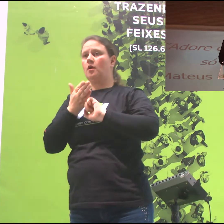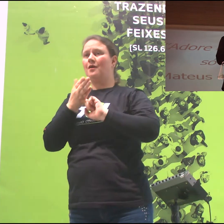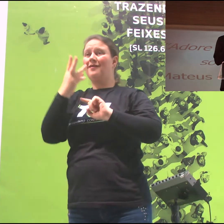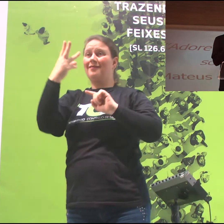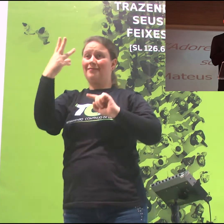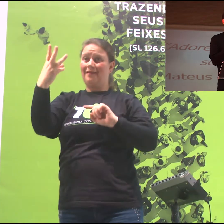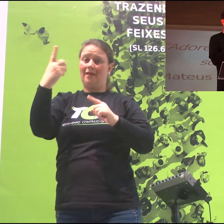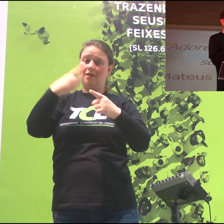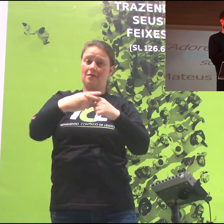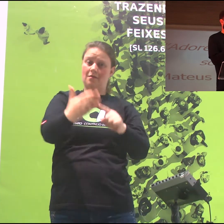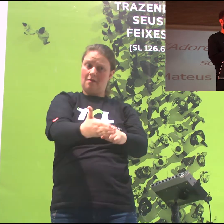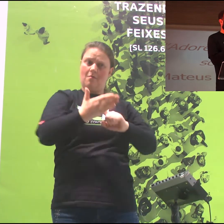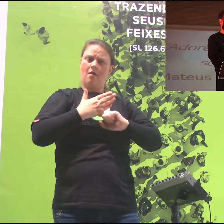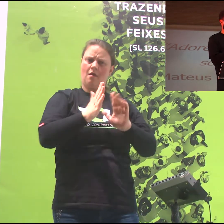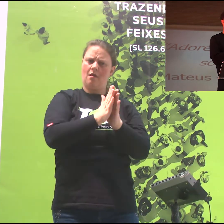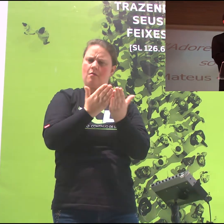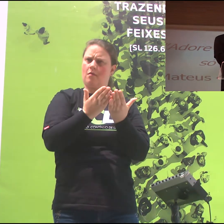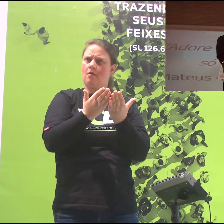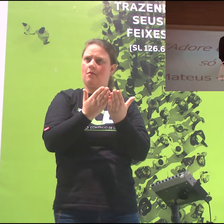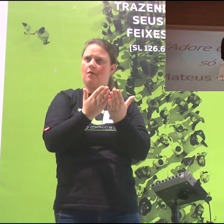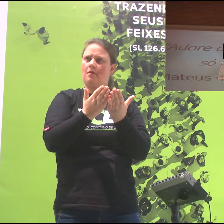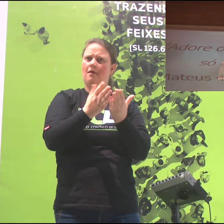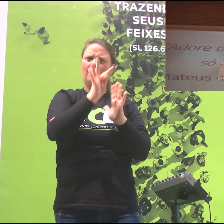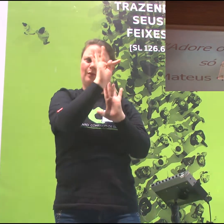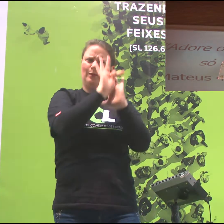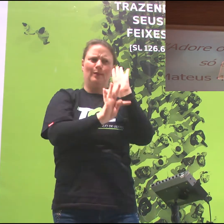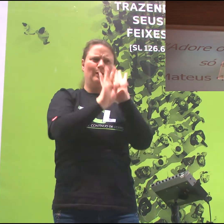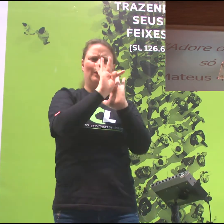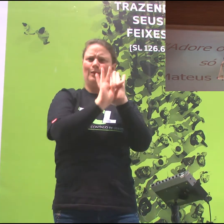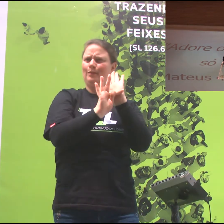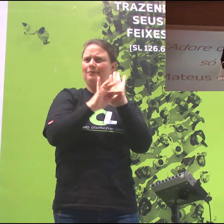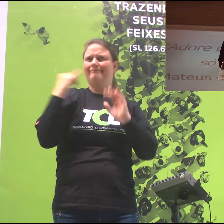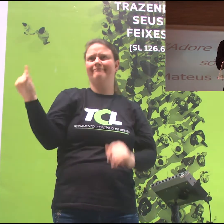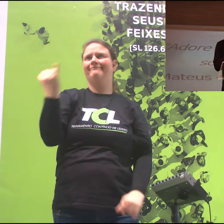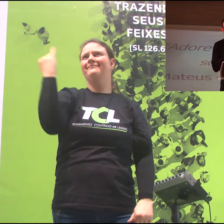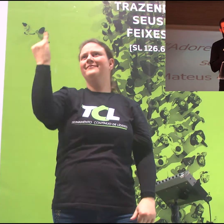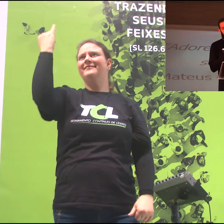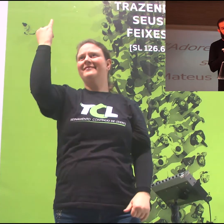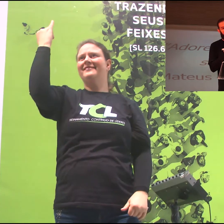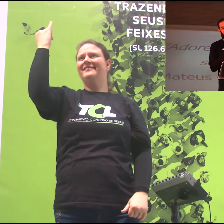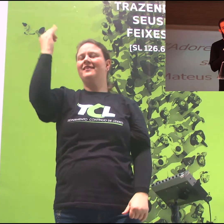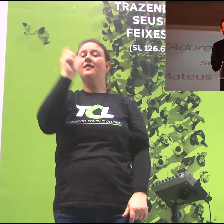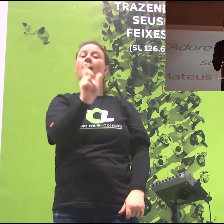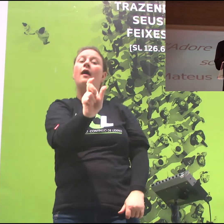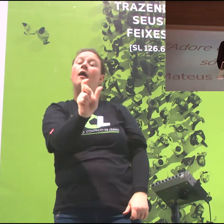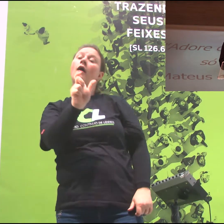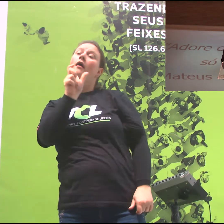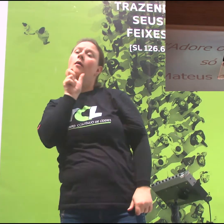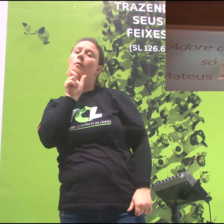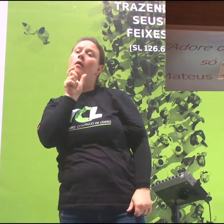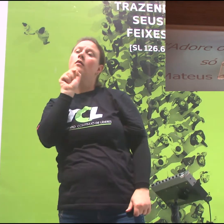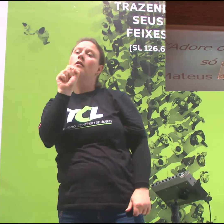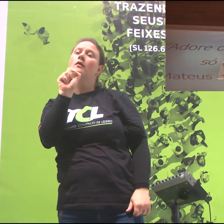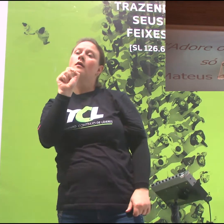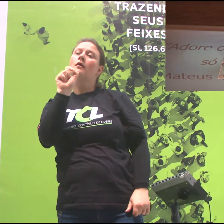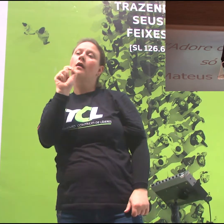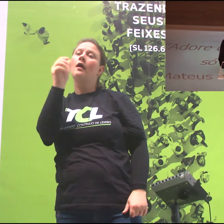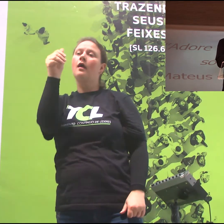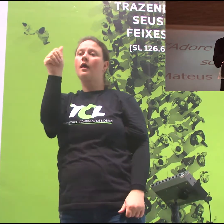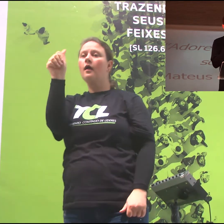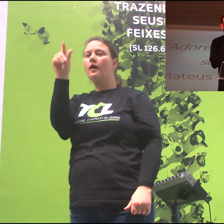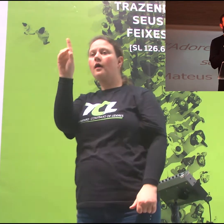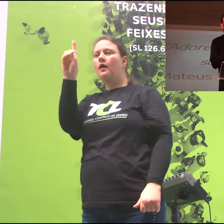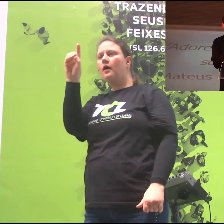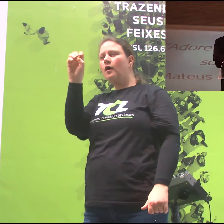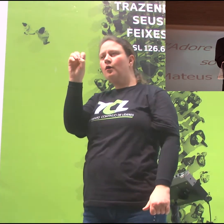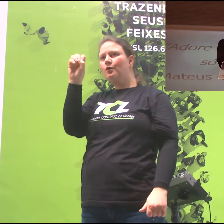um texto importante, né? 3 referências para o mesmo texto. Então, a palavra que aparece aí como